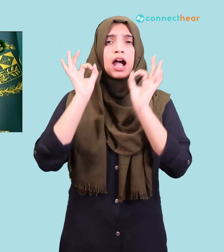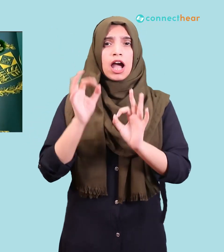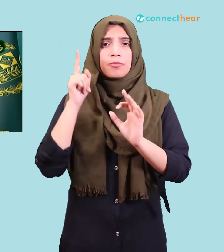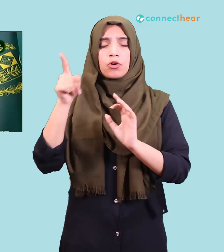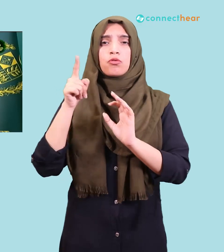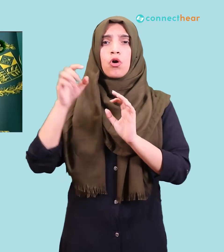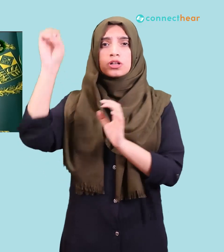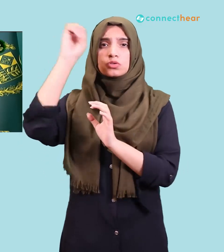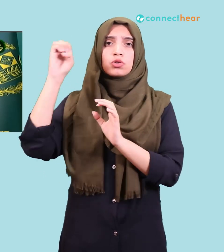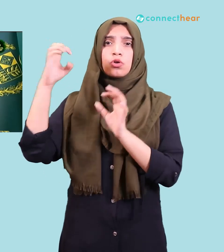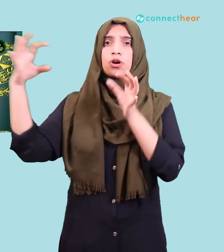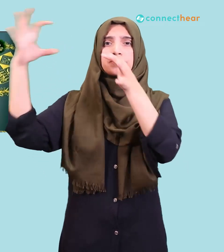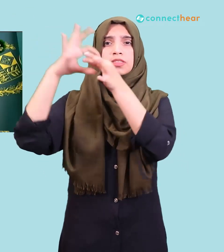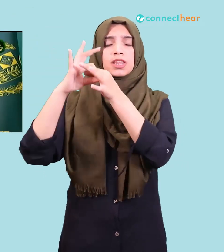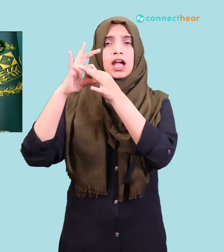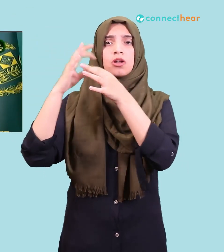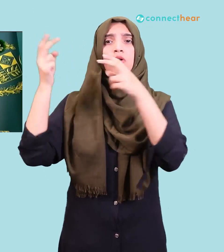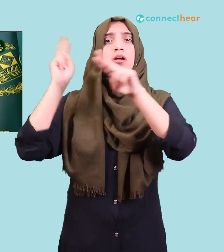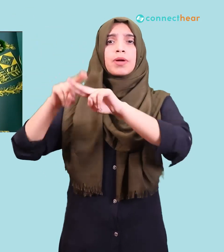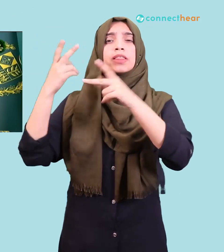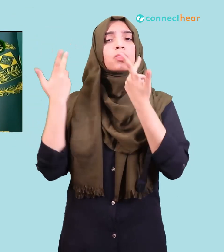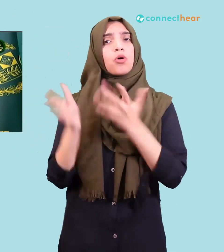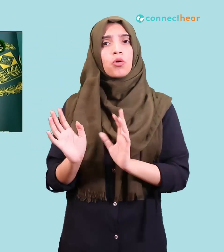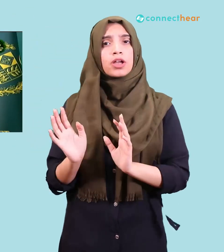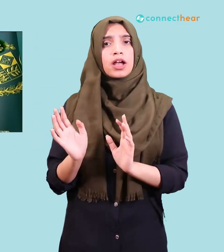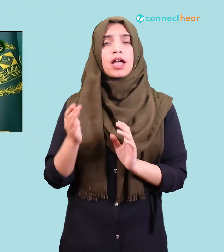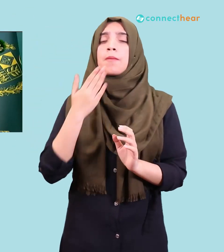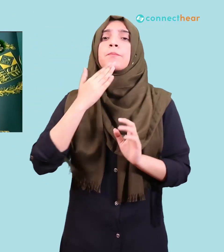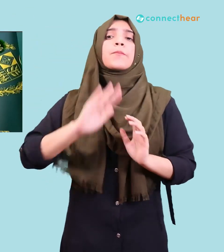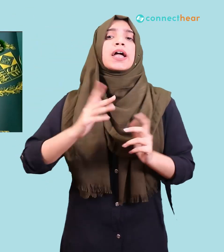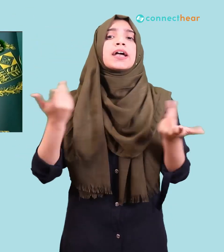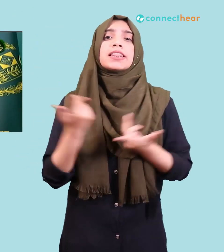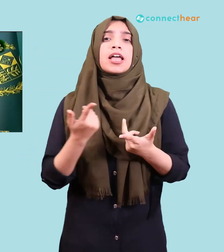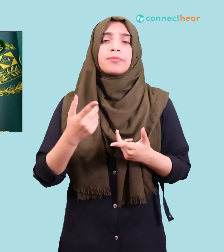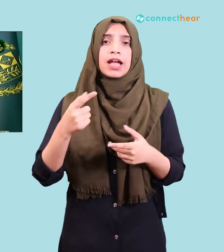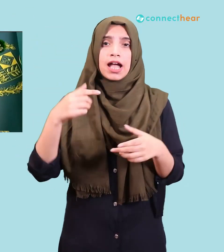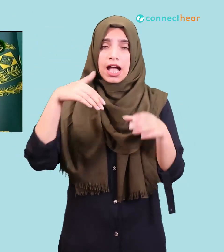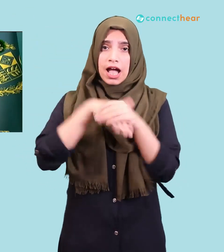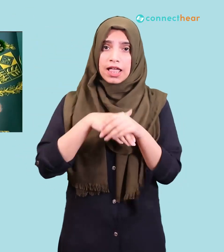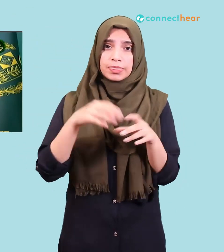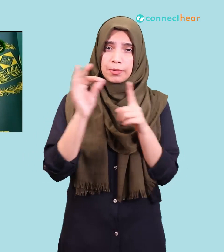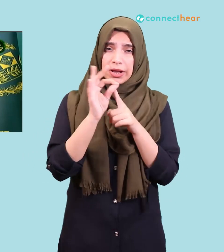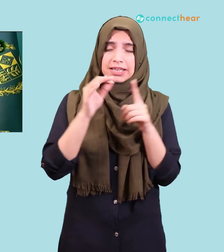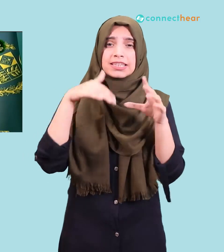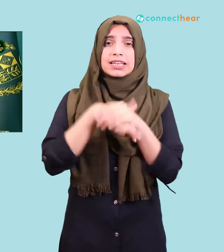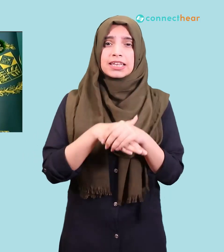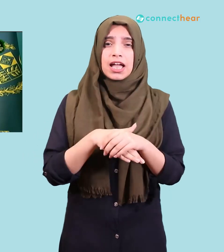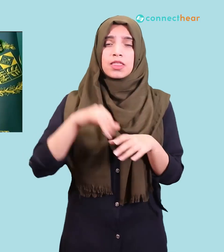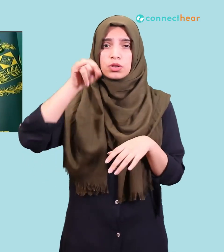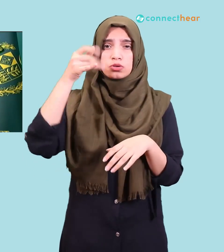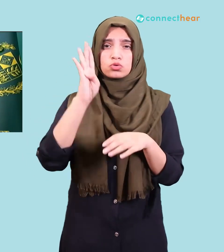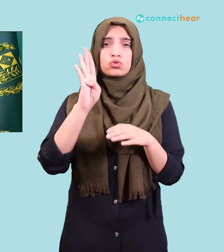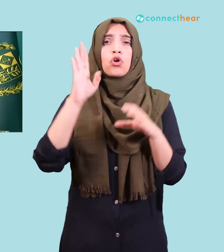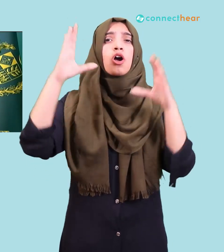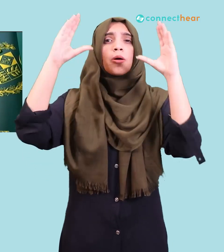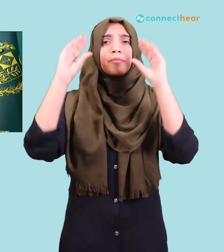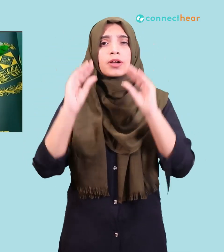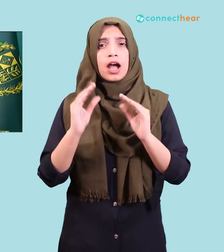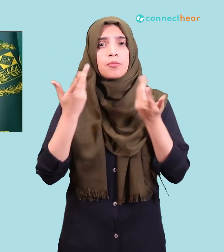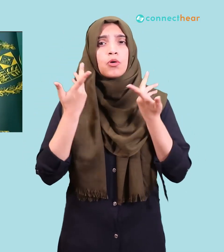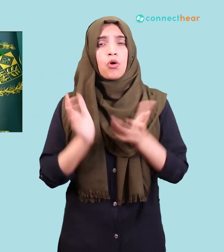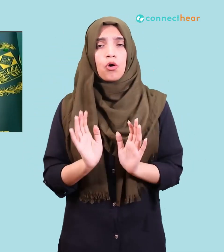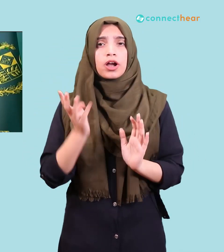روزگاری, فیکٹریاں بند ہو جائیں گی. اور اس کے آگے کیونکہ آدھی ہماری مین ایکسپورٹ ٹیکسٹائل ہے, جب ٹیکسٹائل